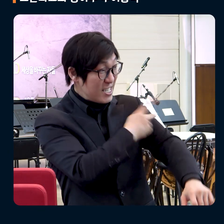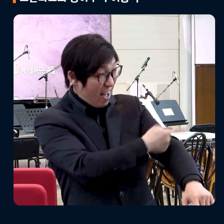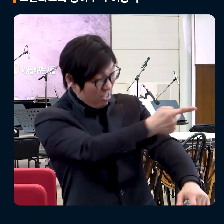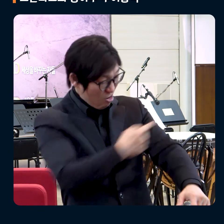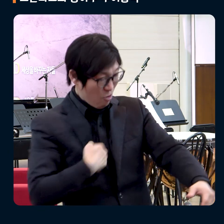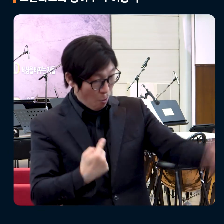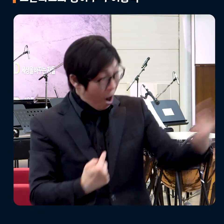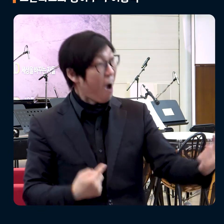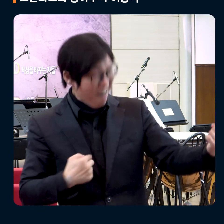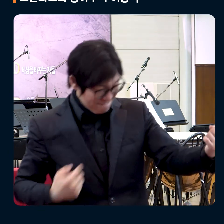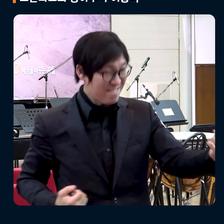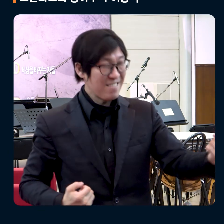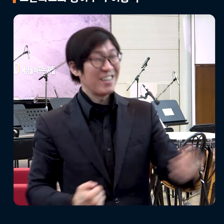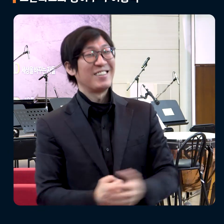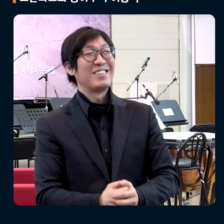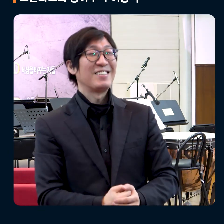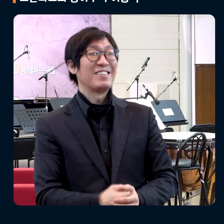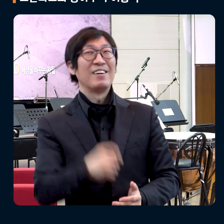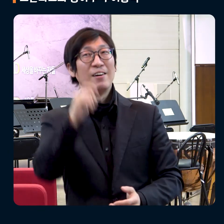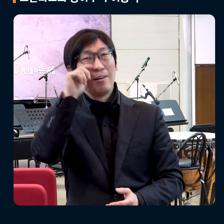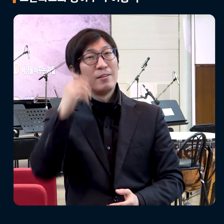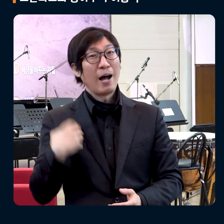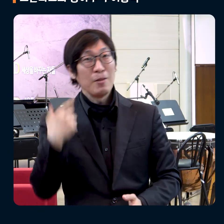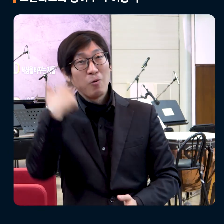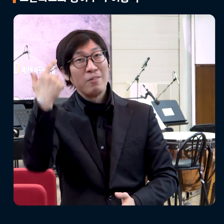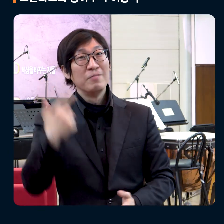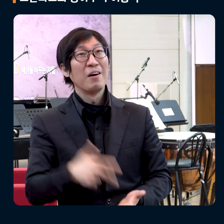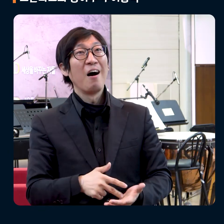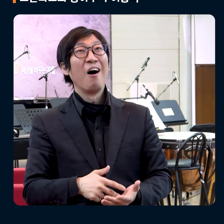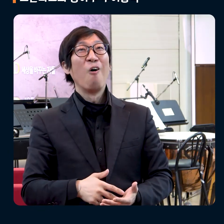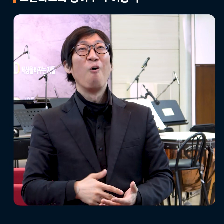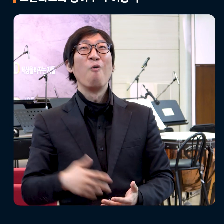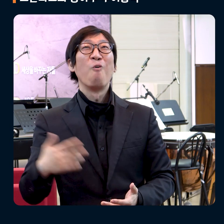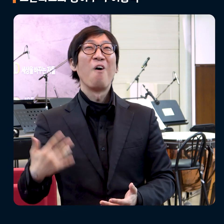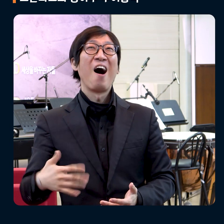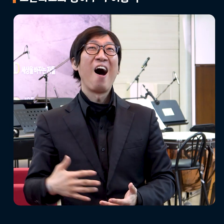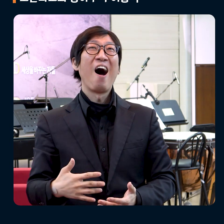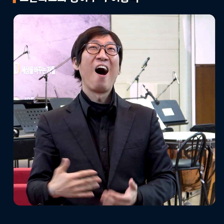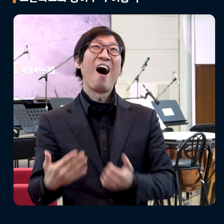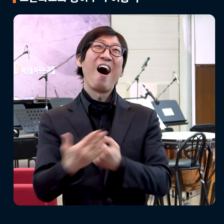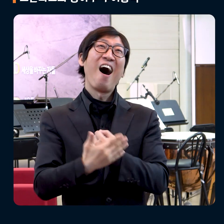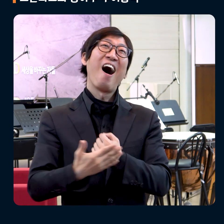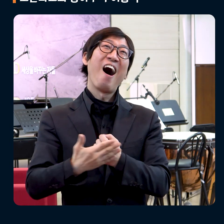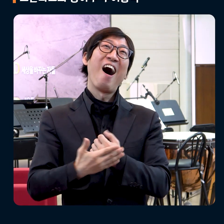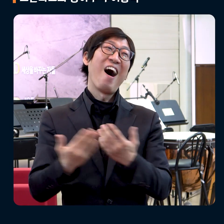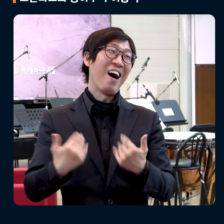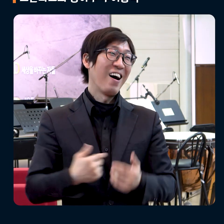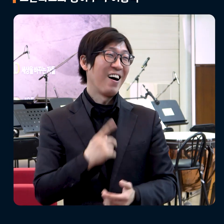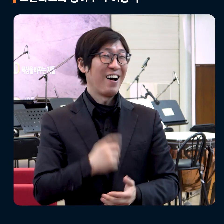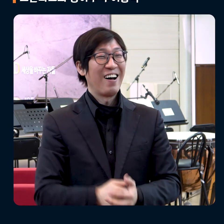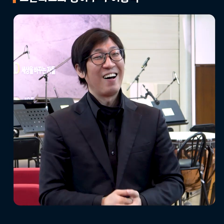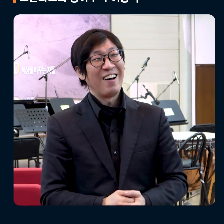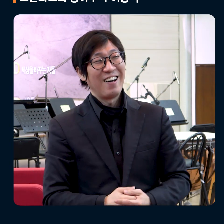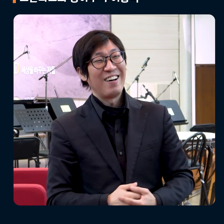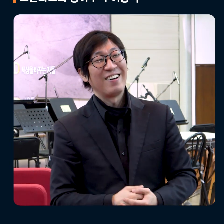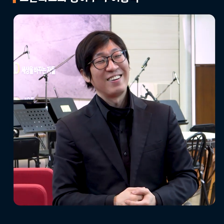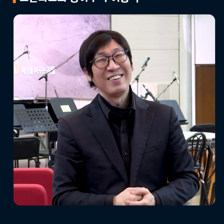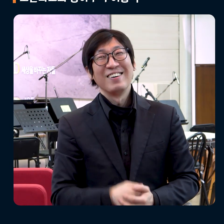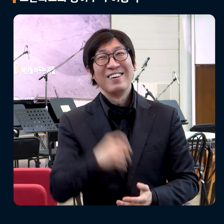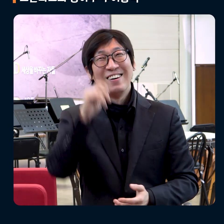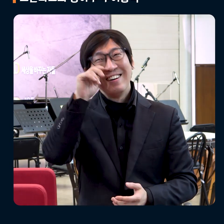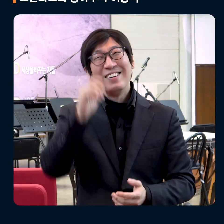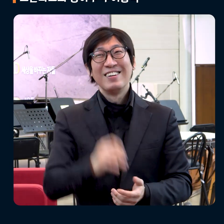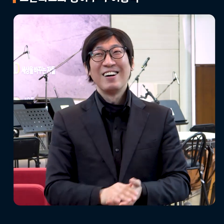나 죽자 이러면서 찔를 기세를 하더라는 거예요. 막 눈이 펄해가지고. 그때 담임 목사님이 그 얼굴을 봤는데 그렇게 은혜롭더래요.